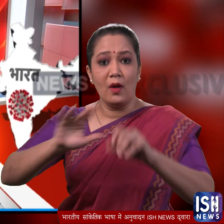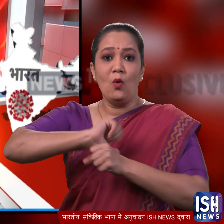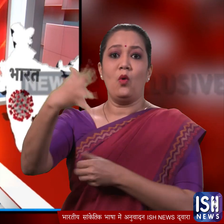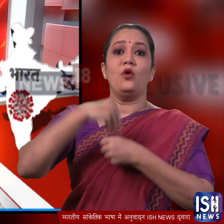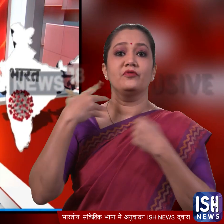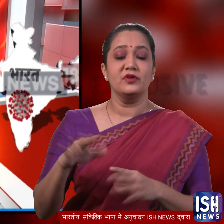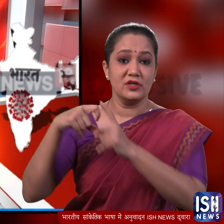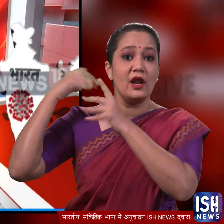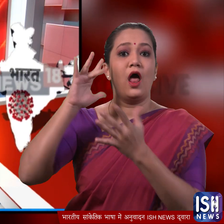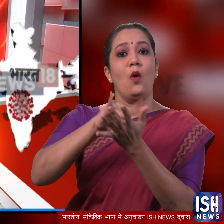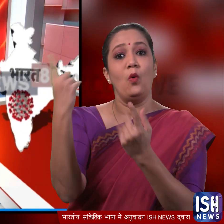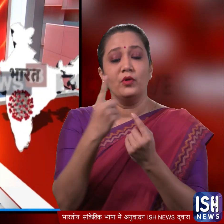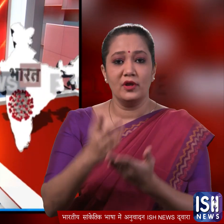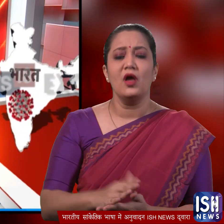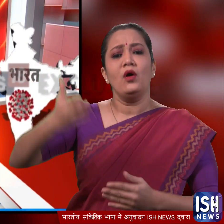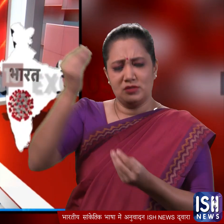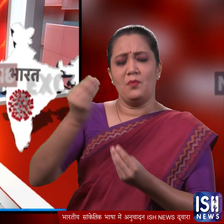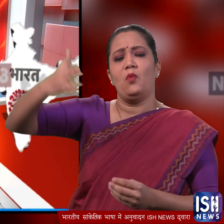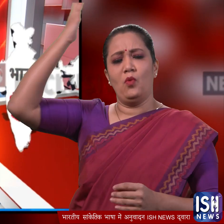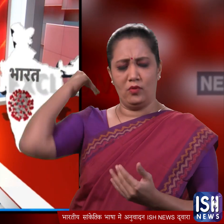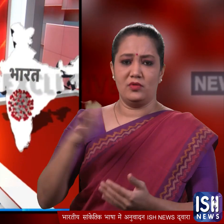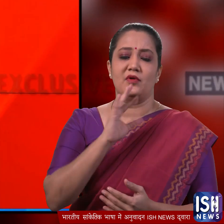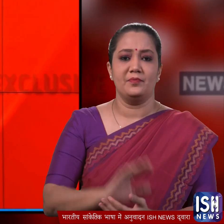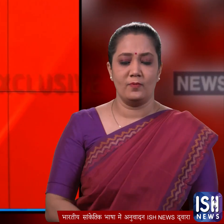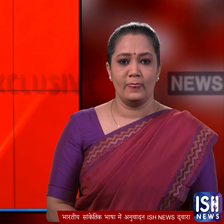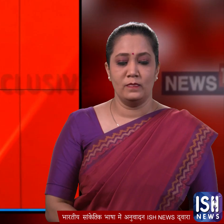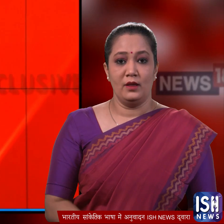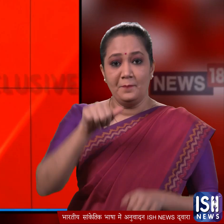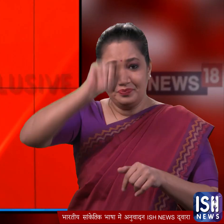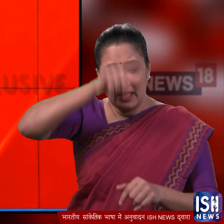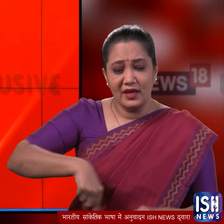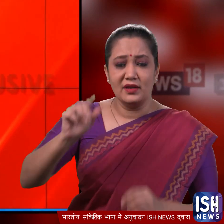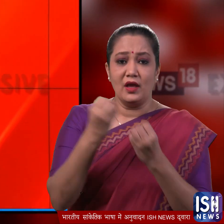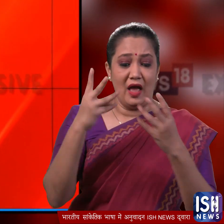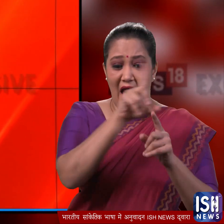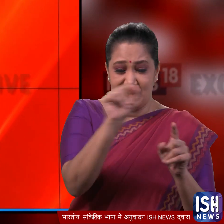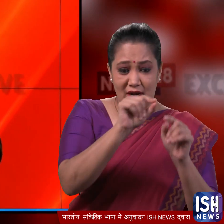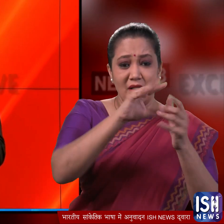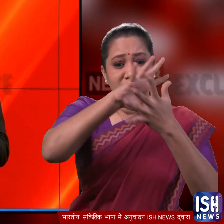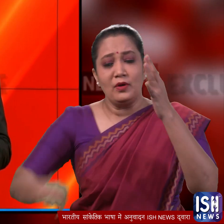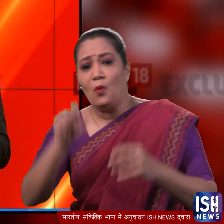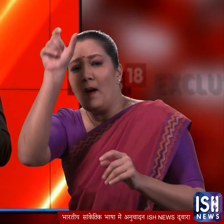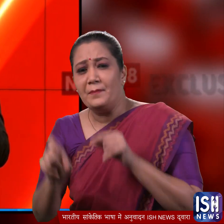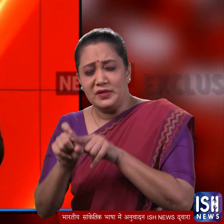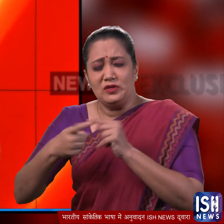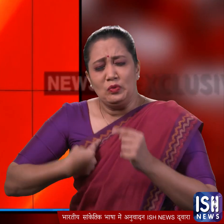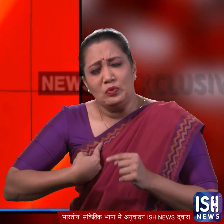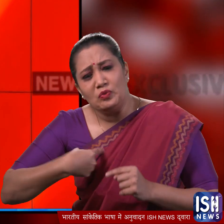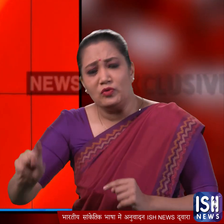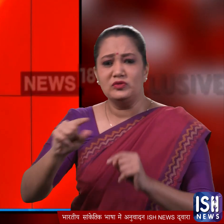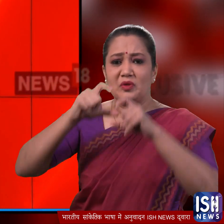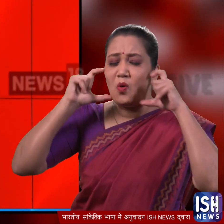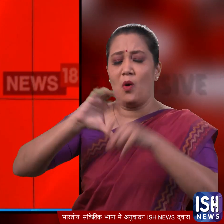मिले हैं। हालांकि इनमें कुछ पुराने मरीज बताए गए। 100 बात की एक बात यह कि देश में अब भी 100 में एक से ज्यादा लोग